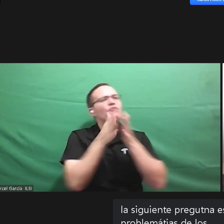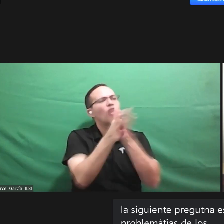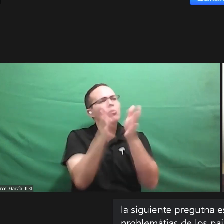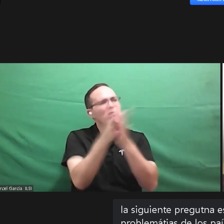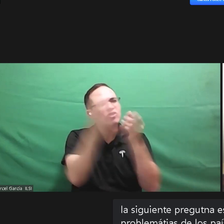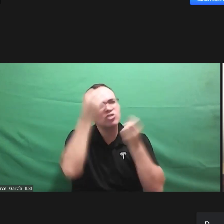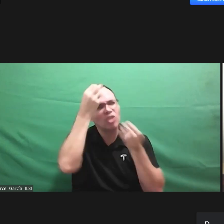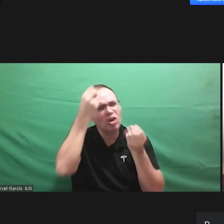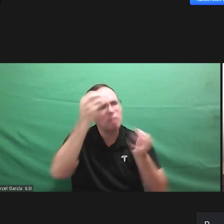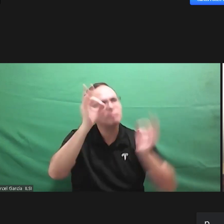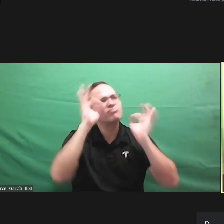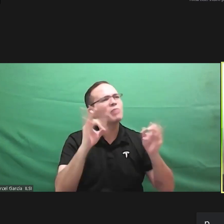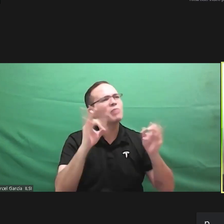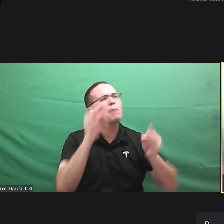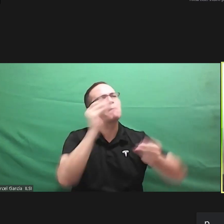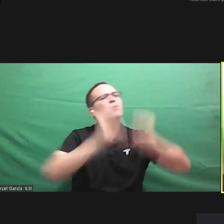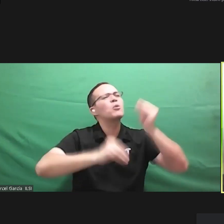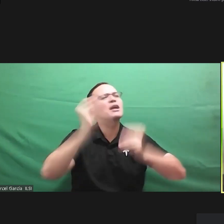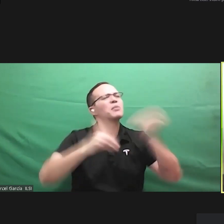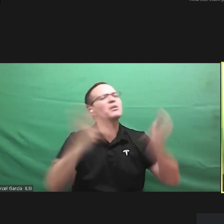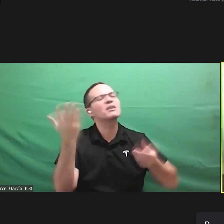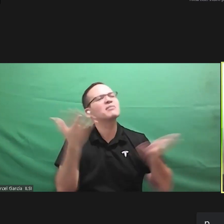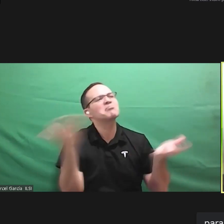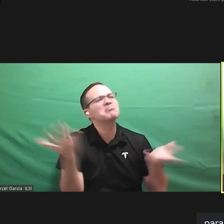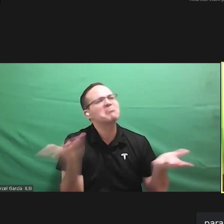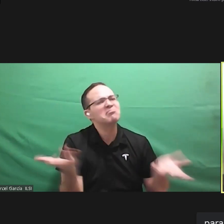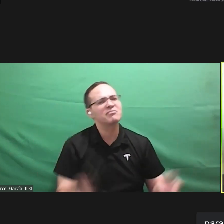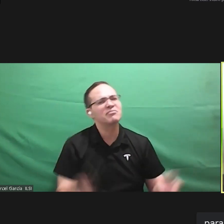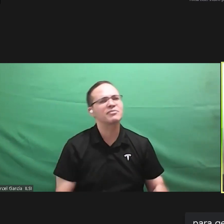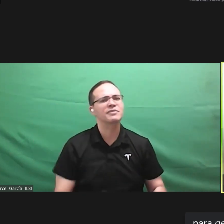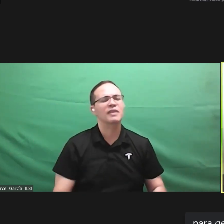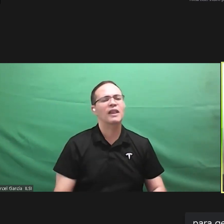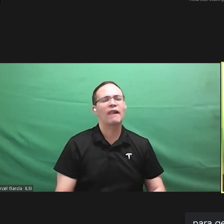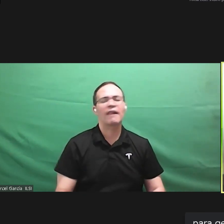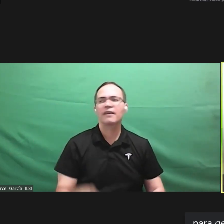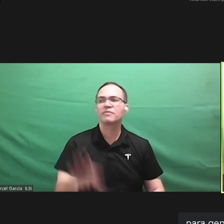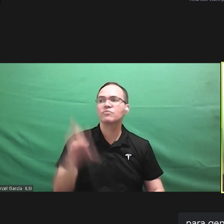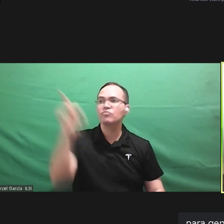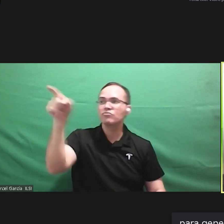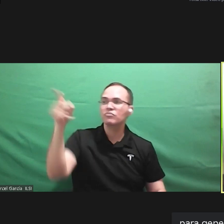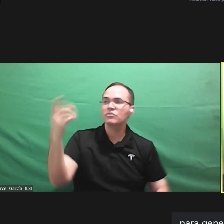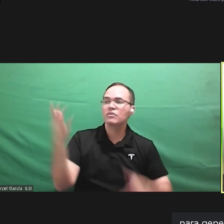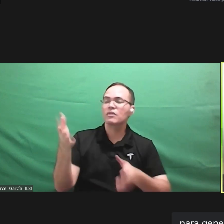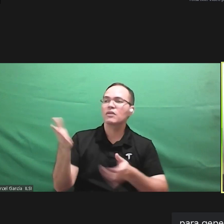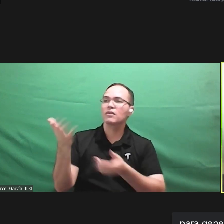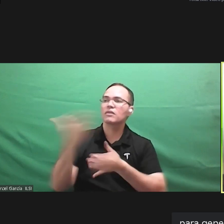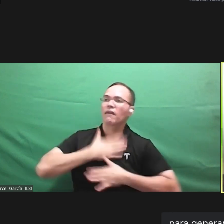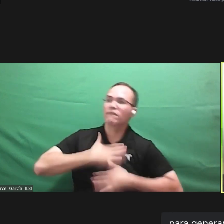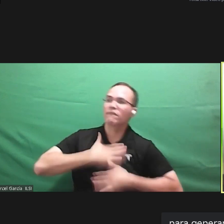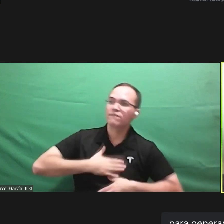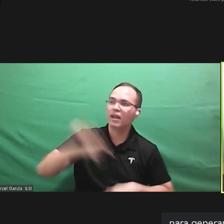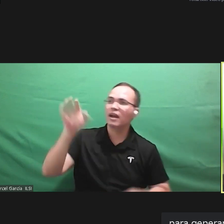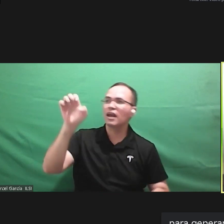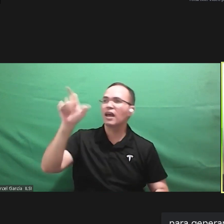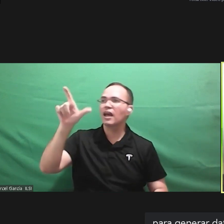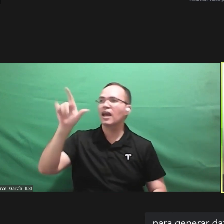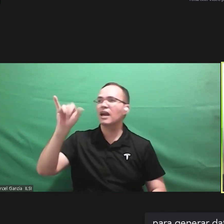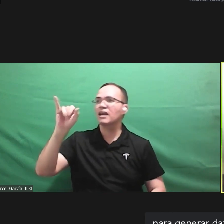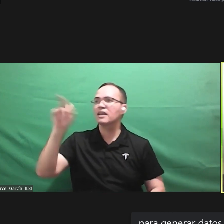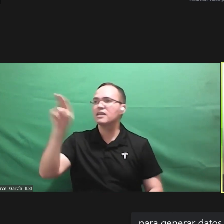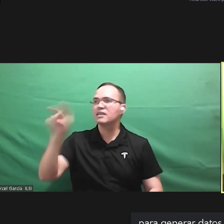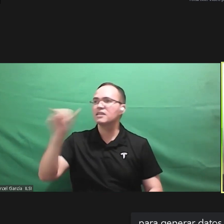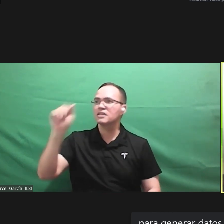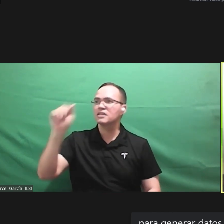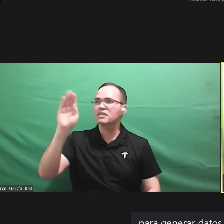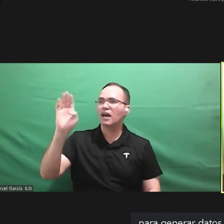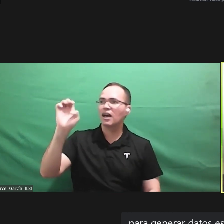discapacidad? No sé si Elizabeth o Celeste de repente quieren responder algo, por lo menos su